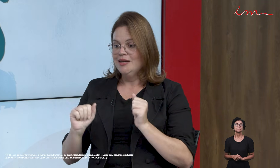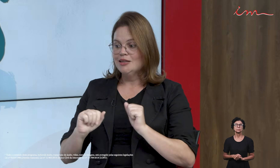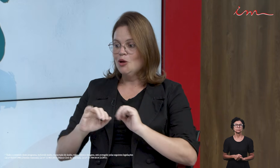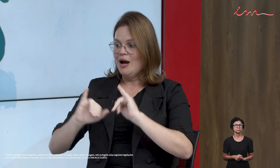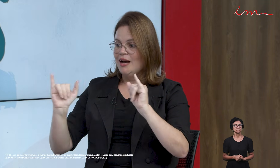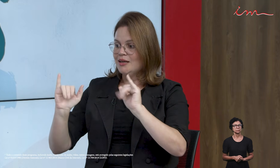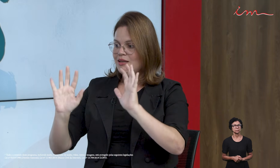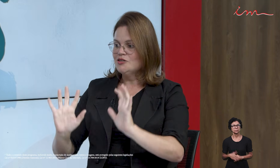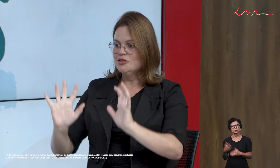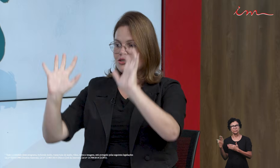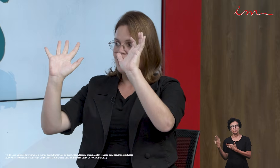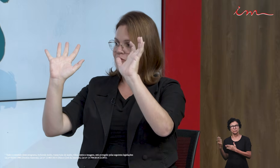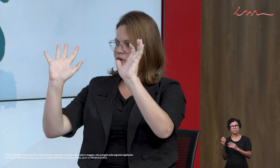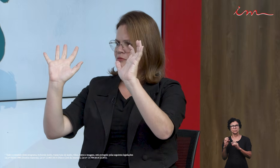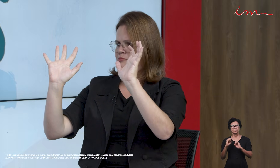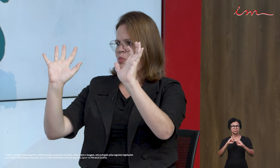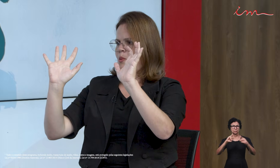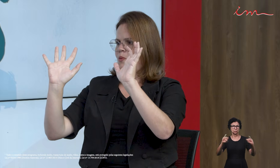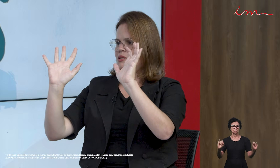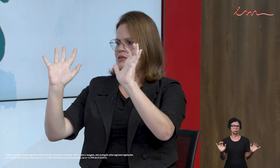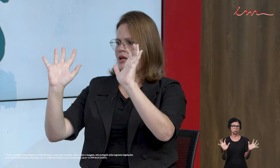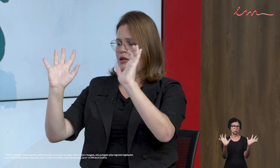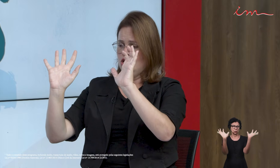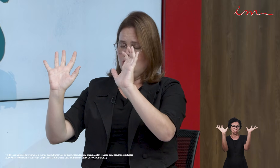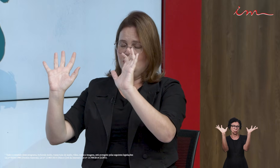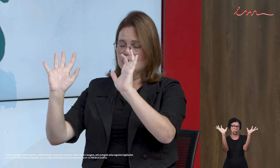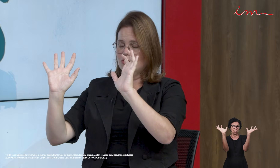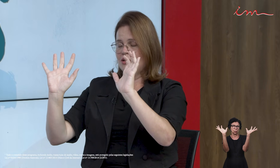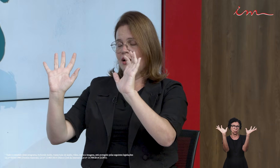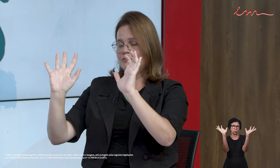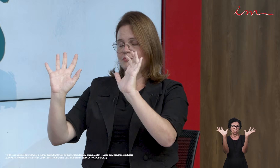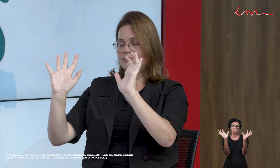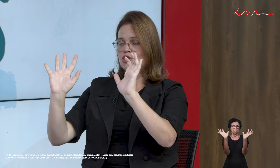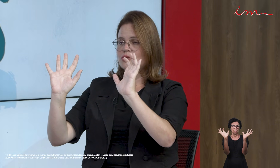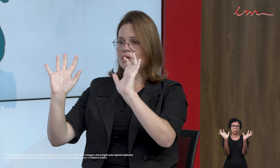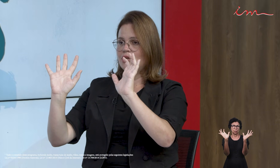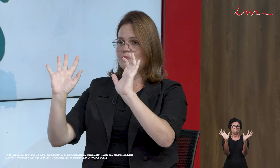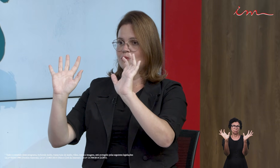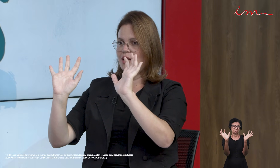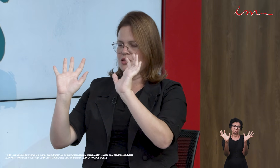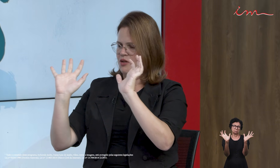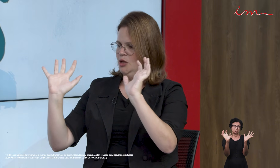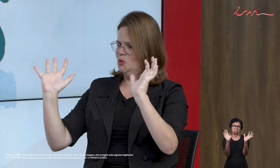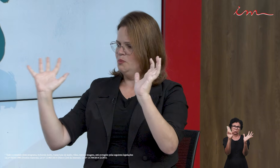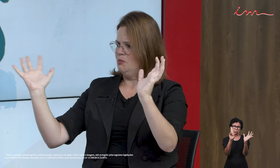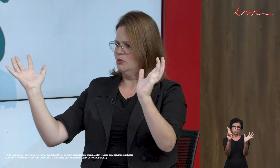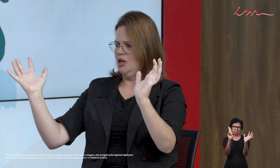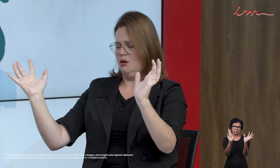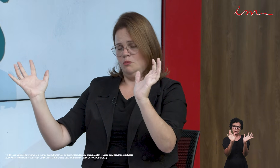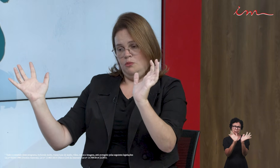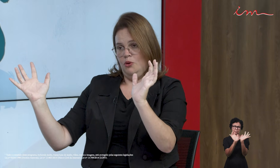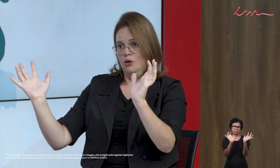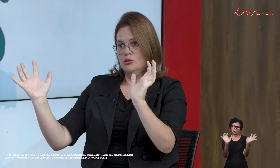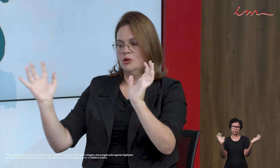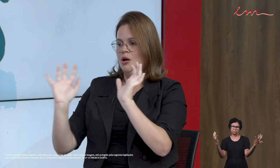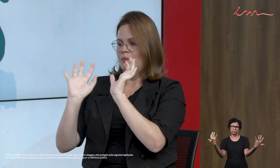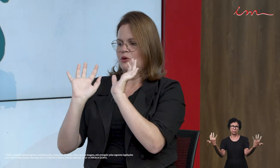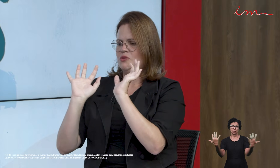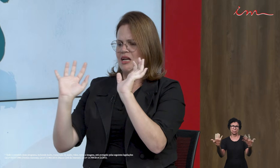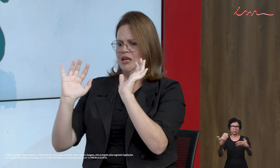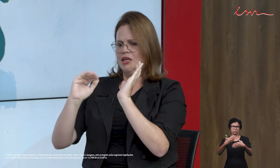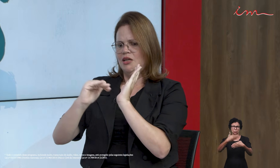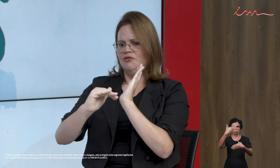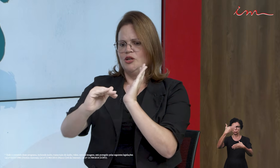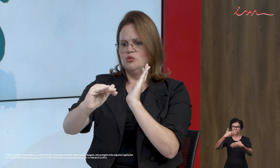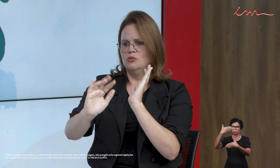é? Então, aqui a gente já vê uma cidade. Eu posso usar disso daqui para um classificador para montar? Posso.